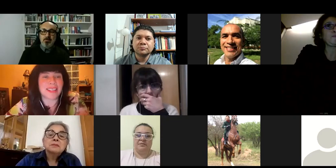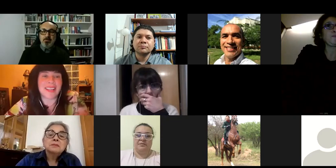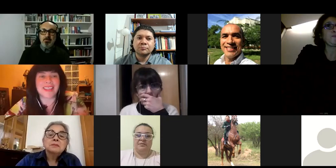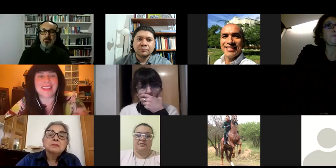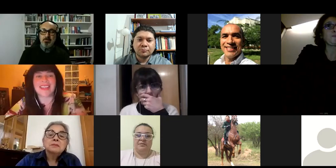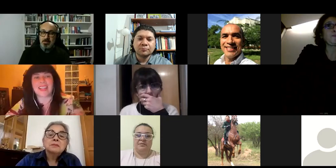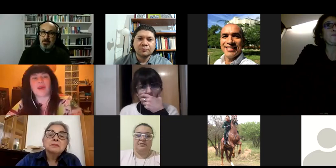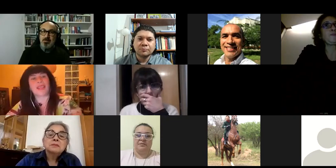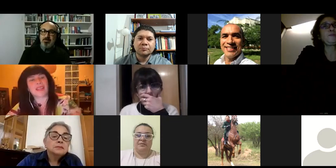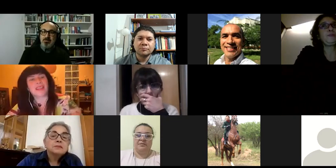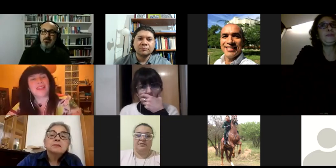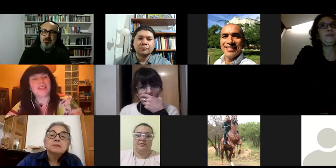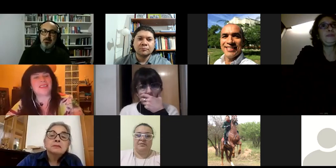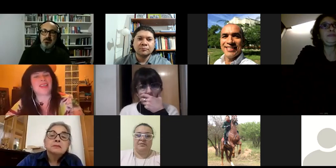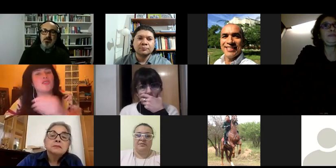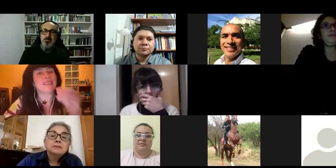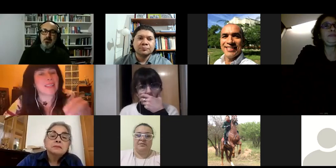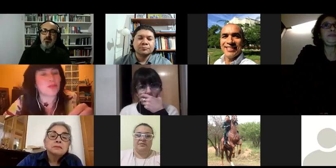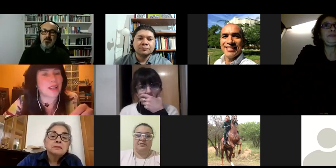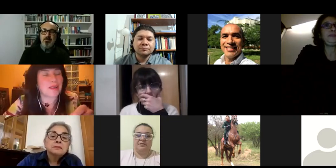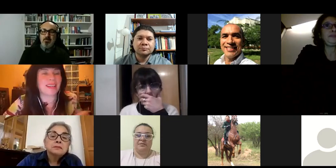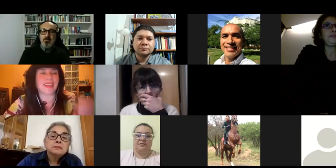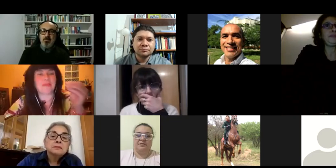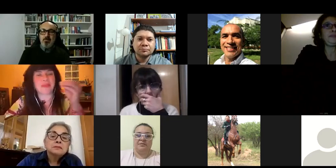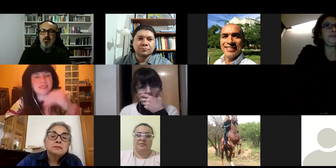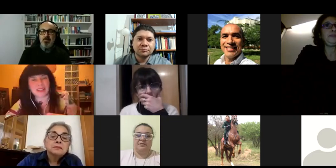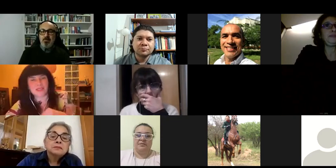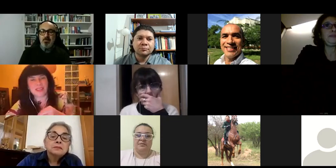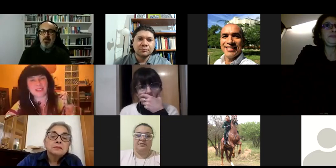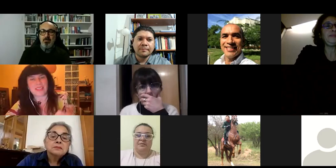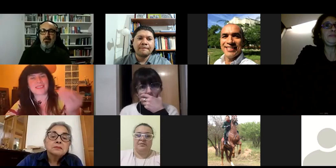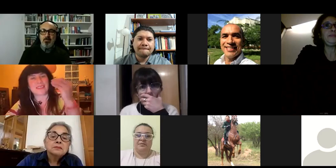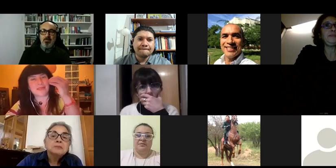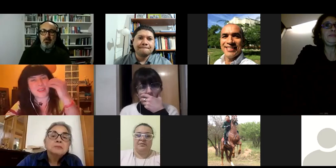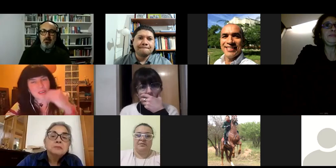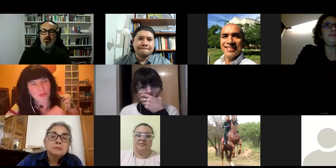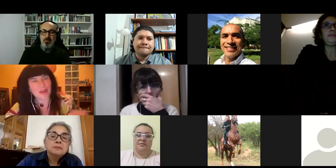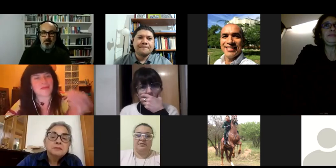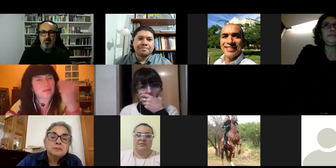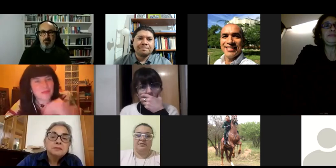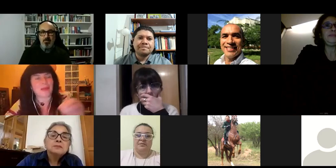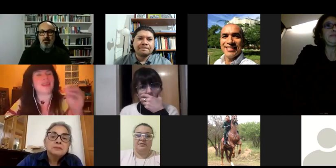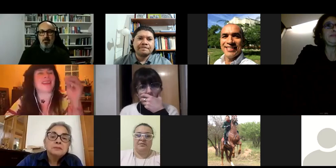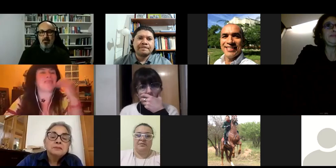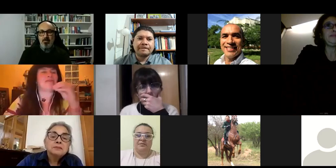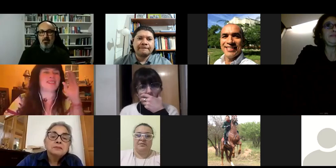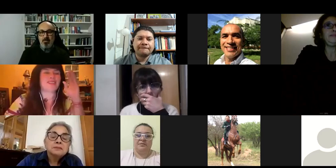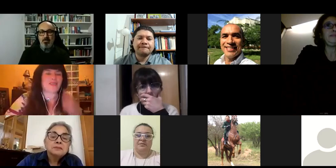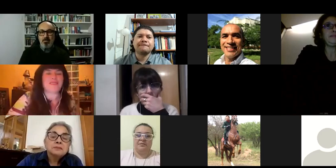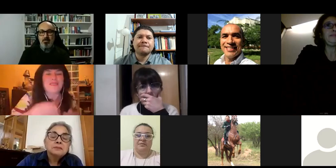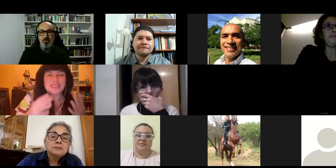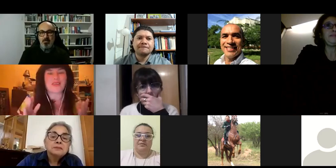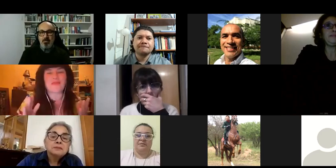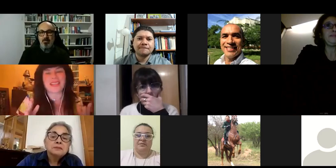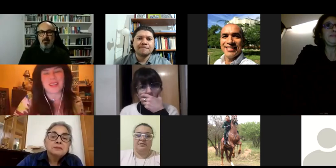lengua, enseñantes de esta lengua, de conocer su gramática, de pensar sobre eso, de hacer una metareflexión,